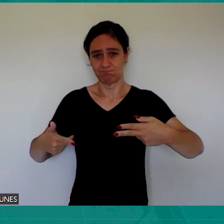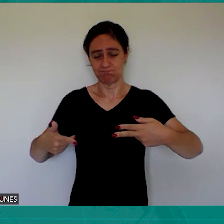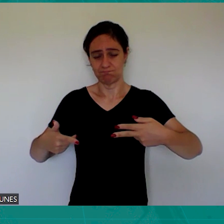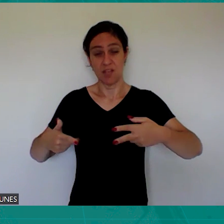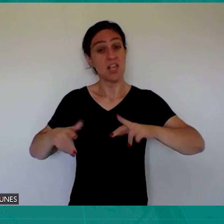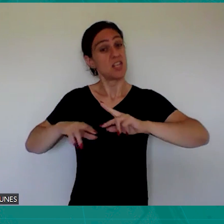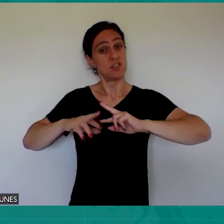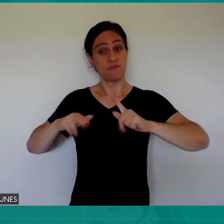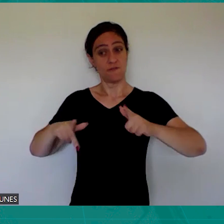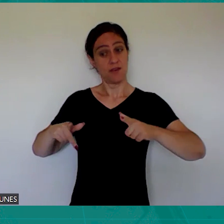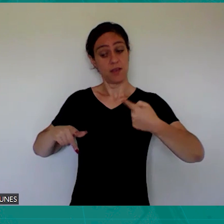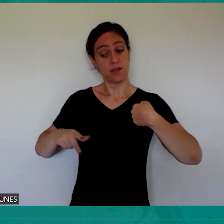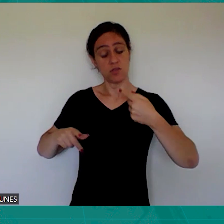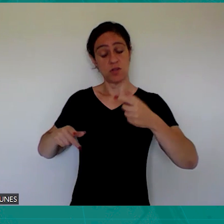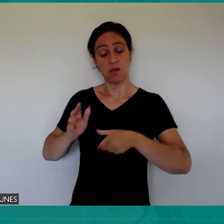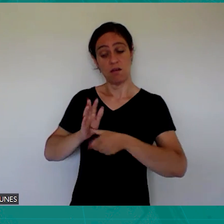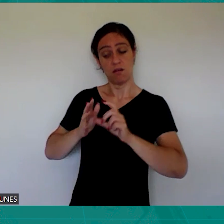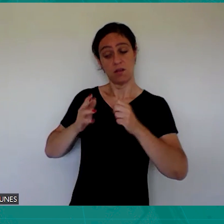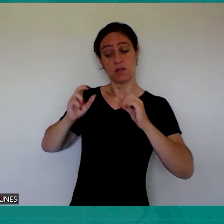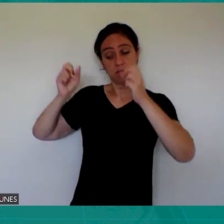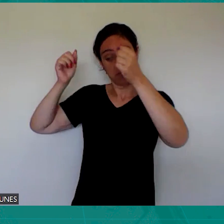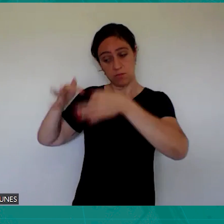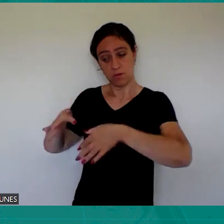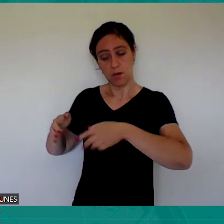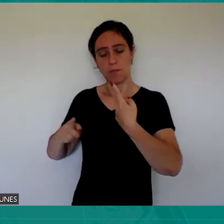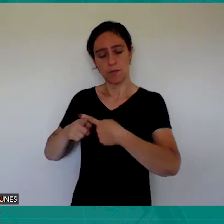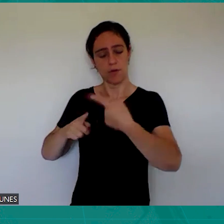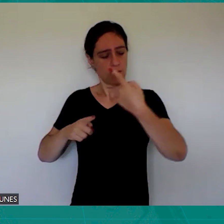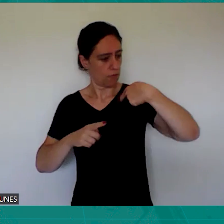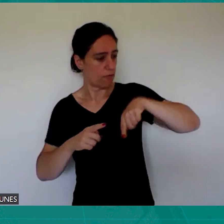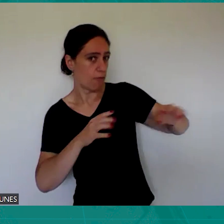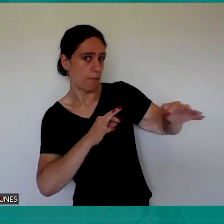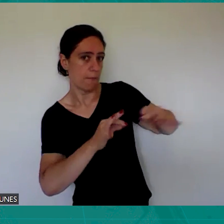pois vou preparar-vos lugar.